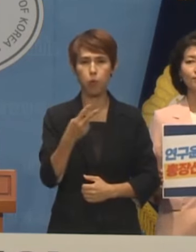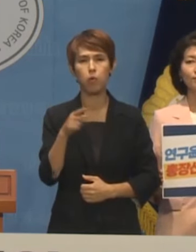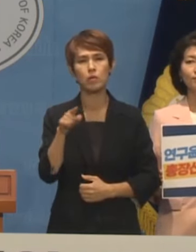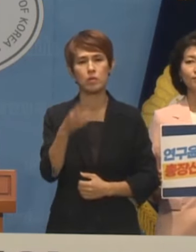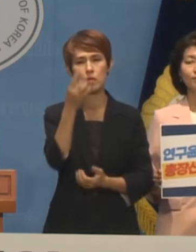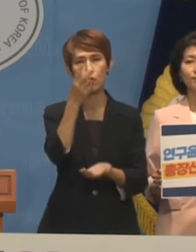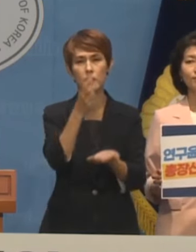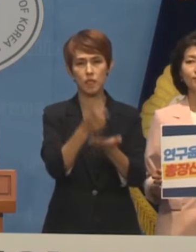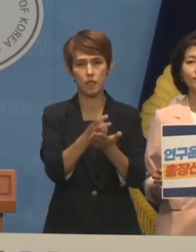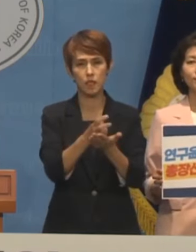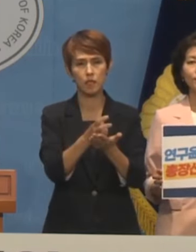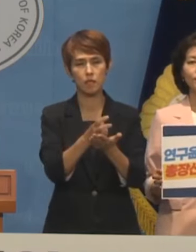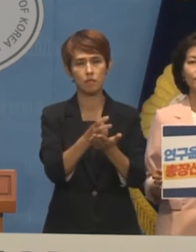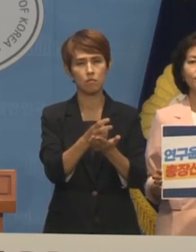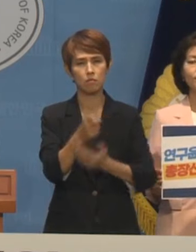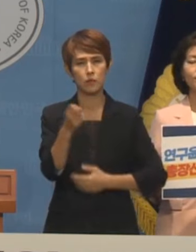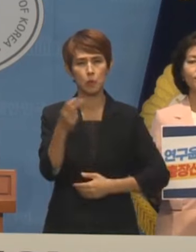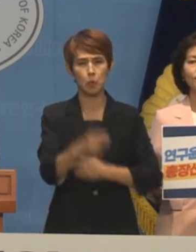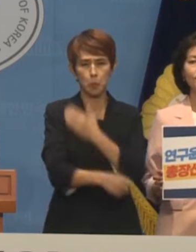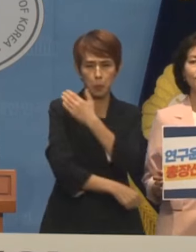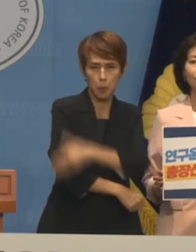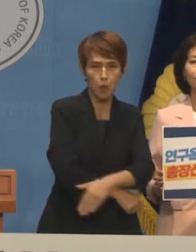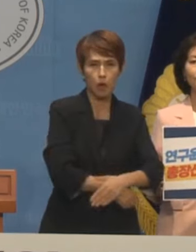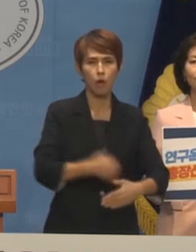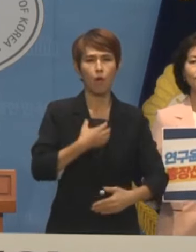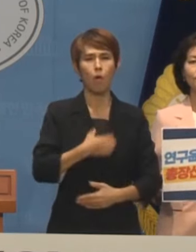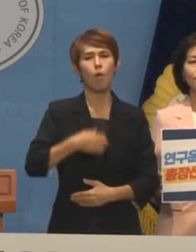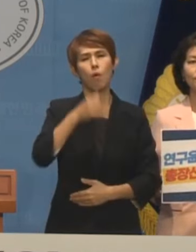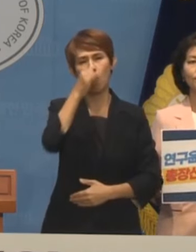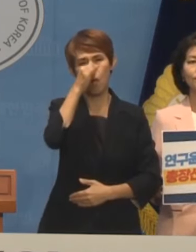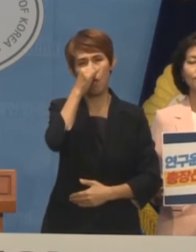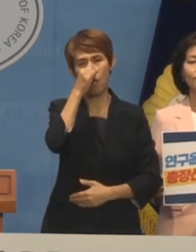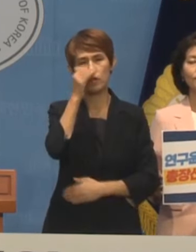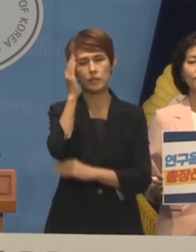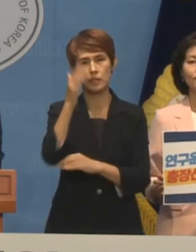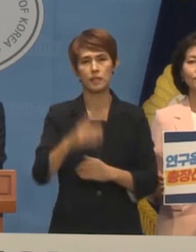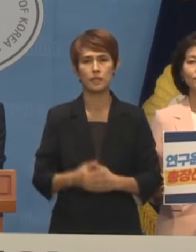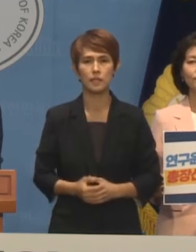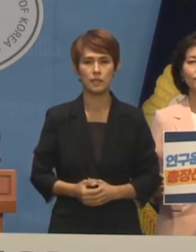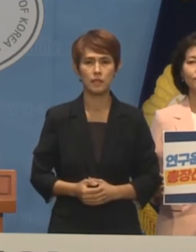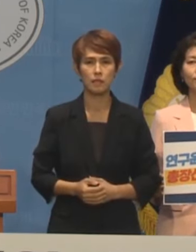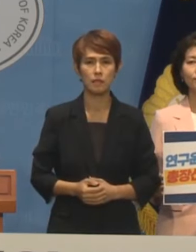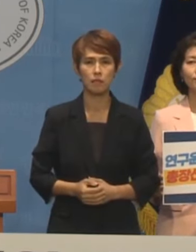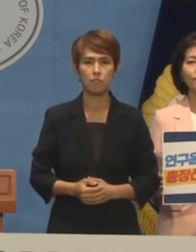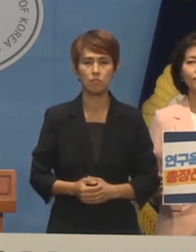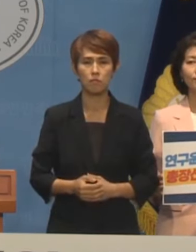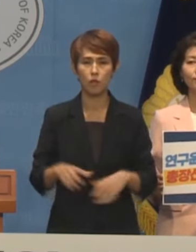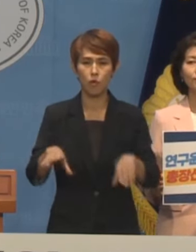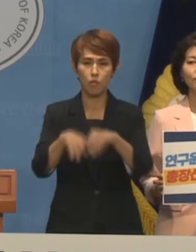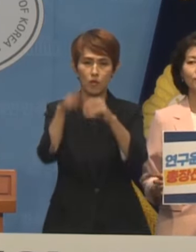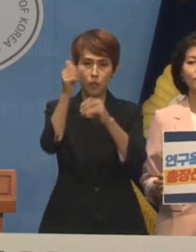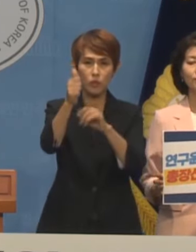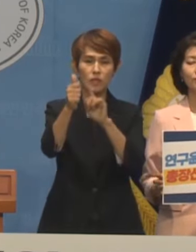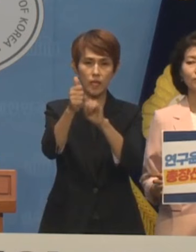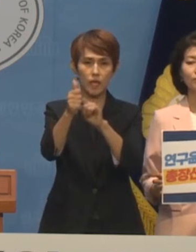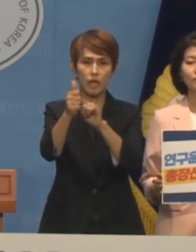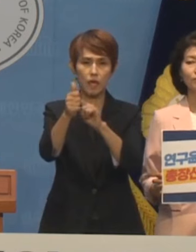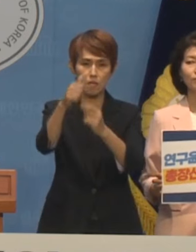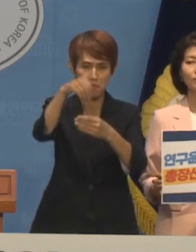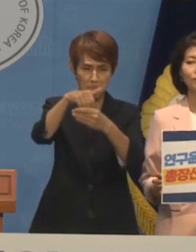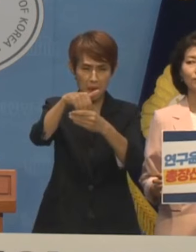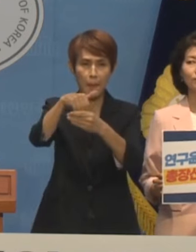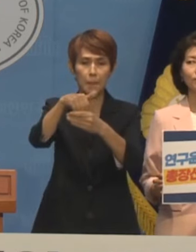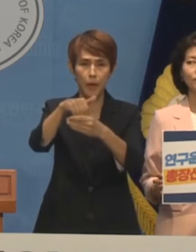원칙이 왜곡당할지 모른다며 우려하는 기자회견을 하고 있습니다. 한번 차기 총장 표결 절차를 진행해 놓고